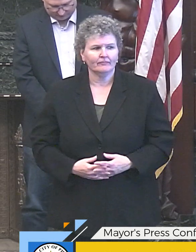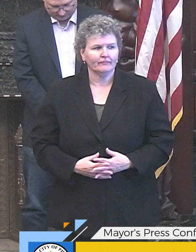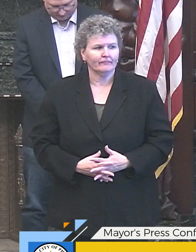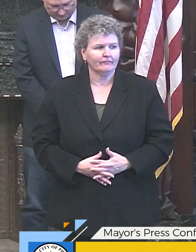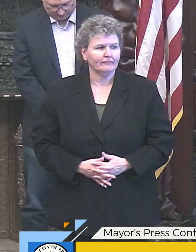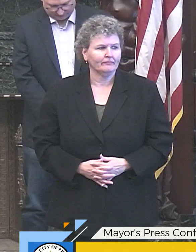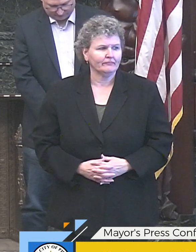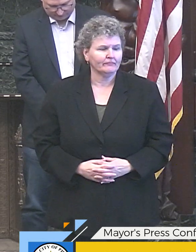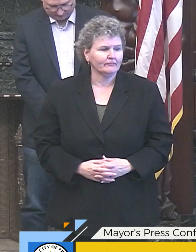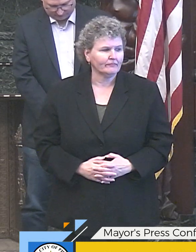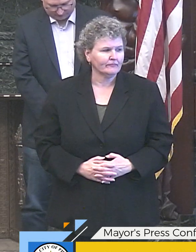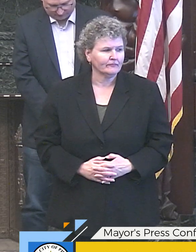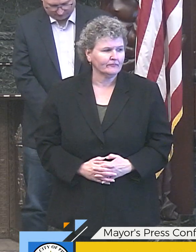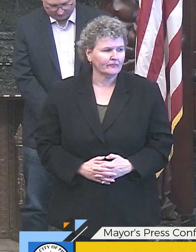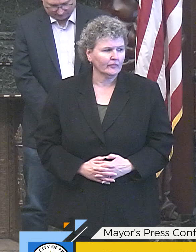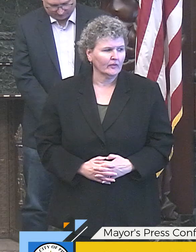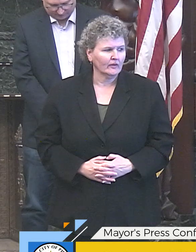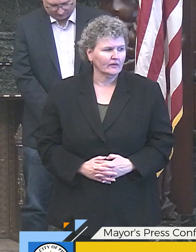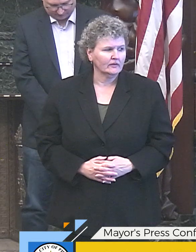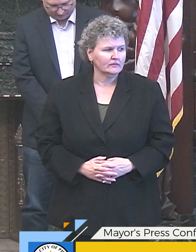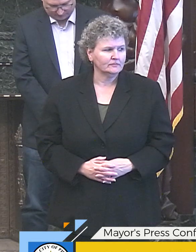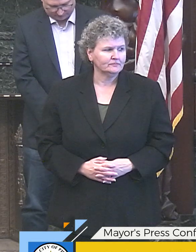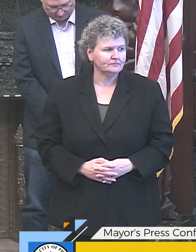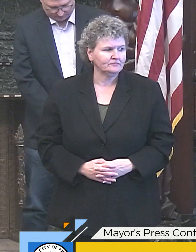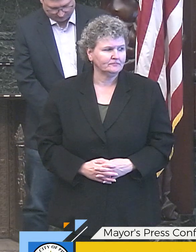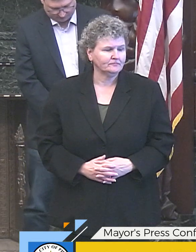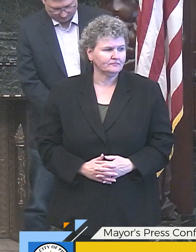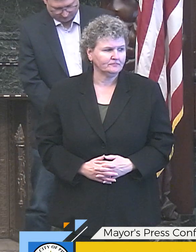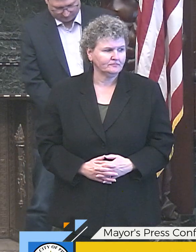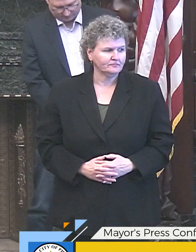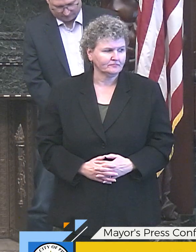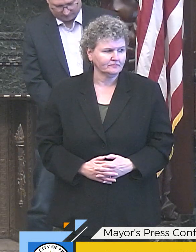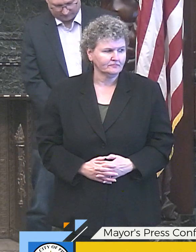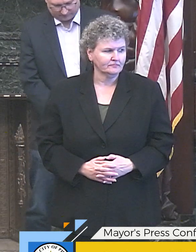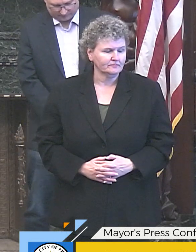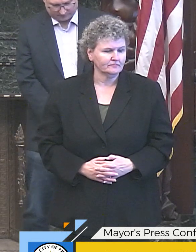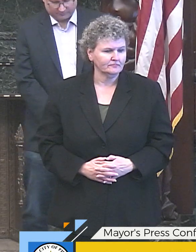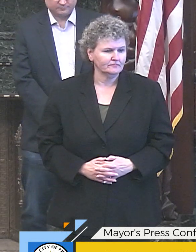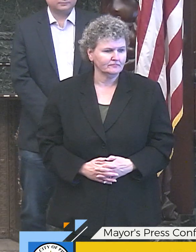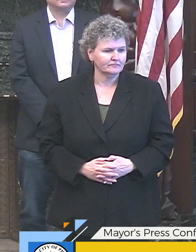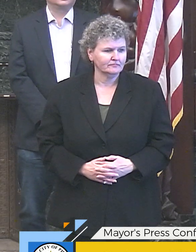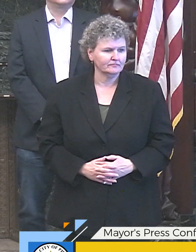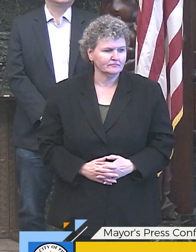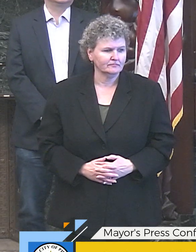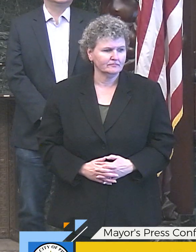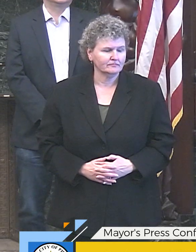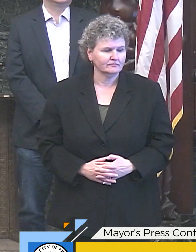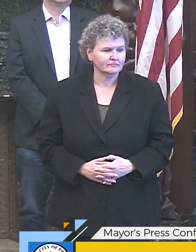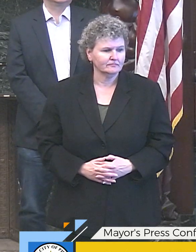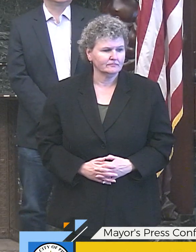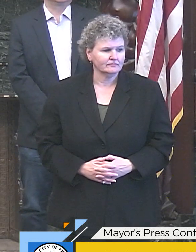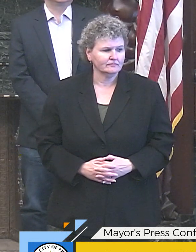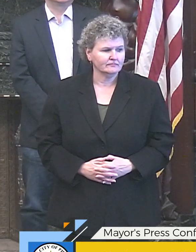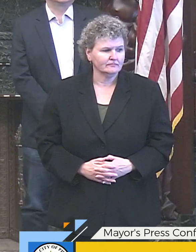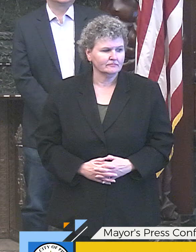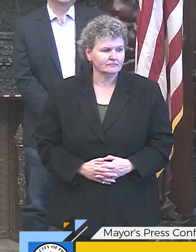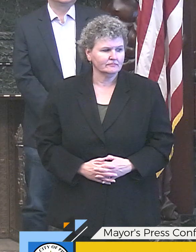no presenta síntomas de fiebre y si tienen síntomas de fiebre les pedimos que se queden en casa. Por este momento no se está contemplando